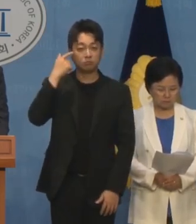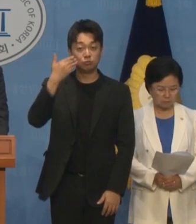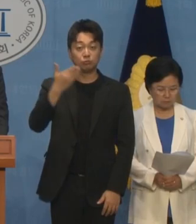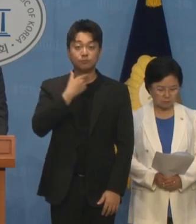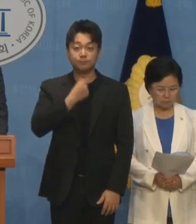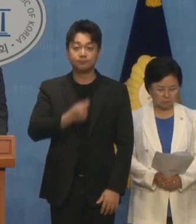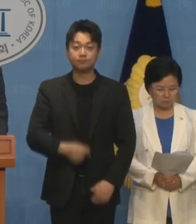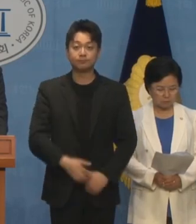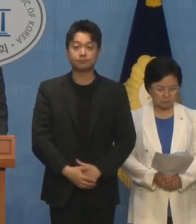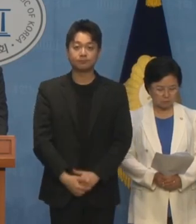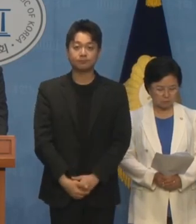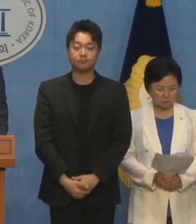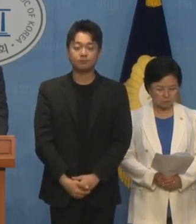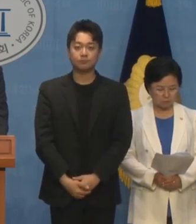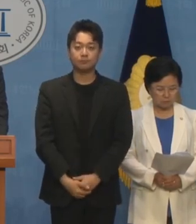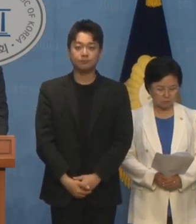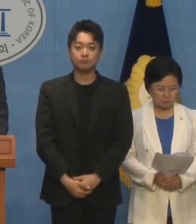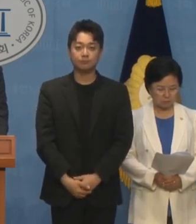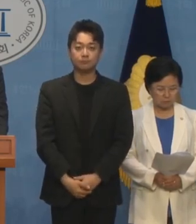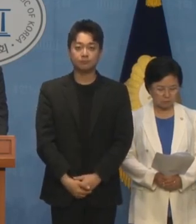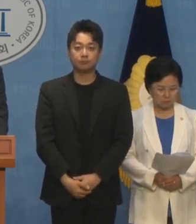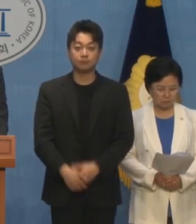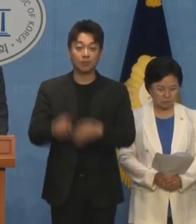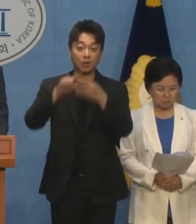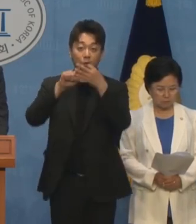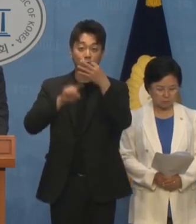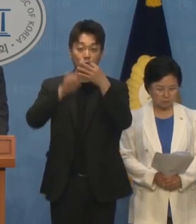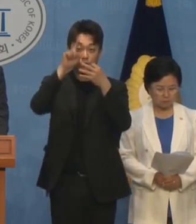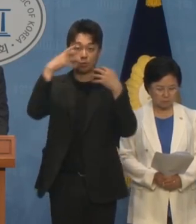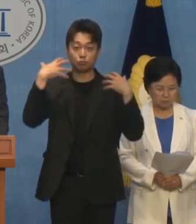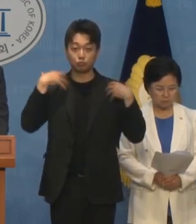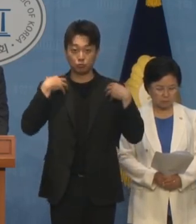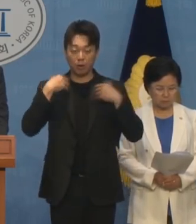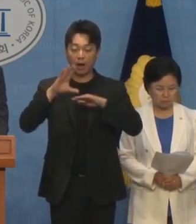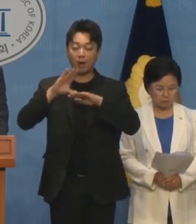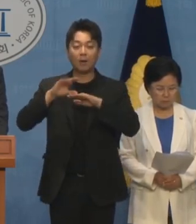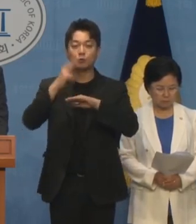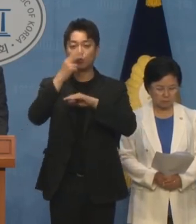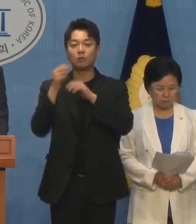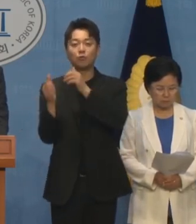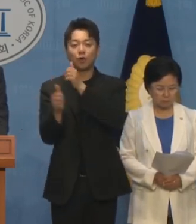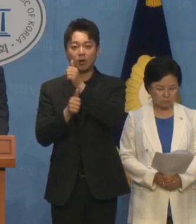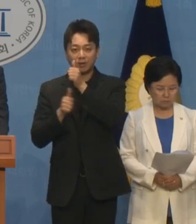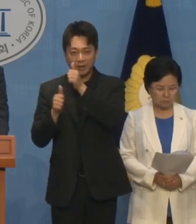수 없습니다. 윤석열 정권하에 방통위와 방심위,